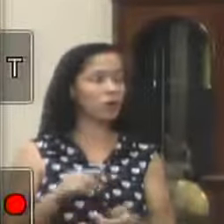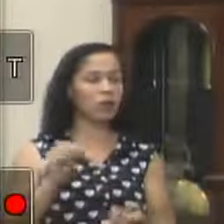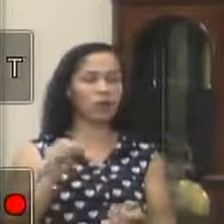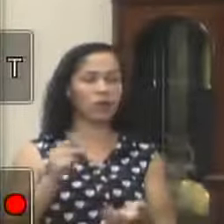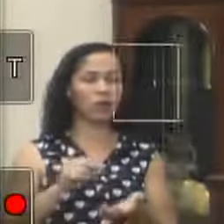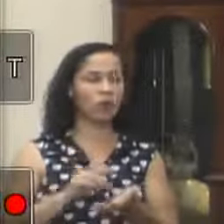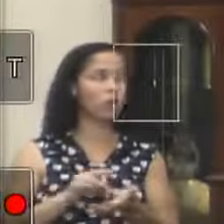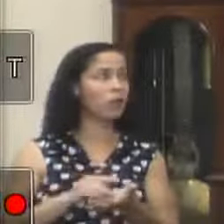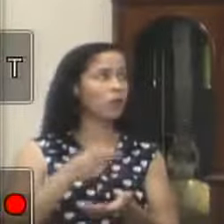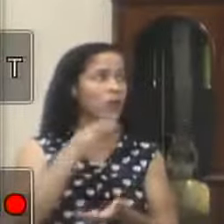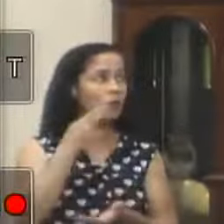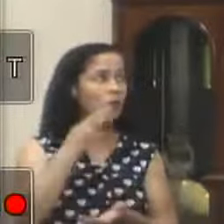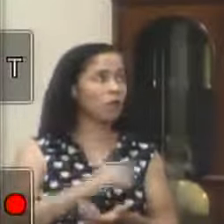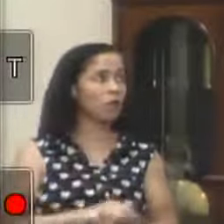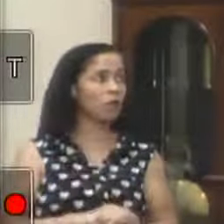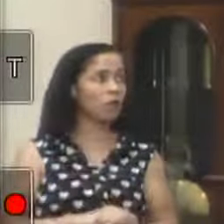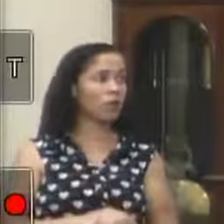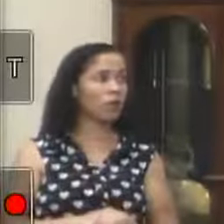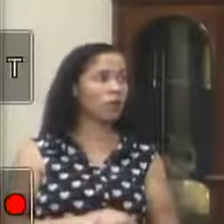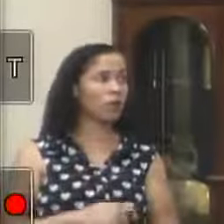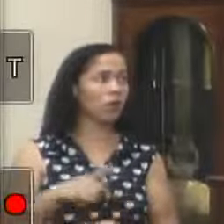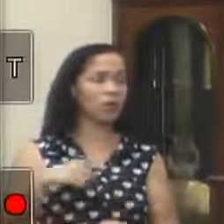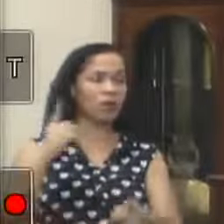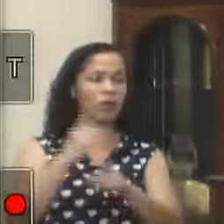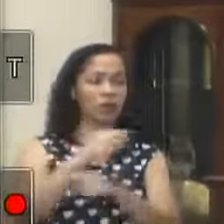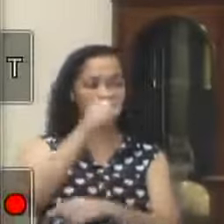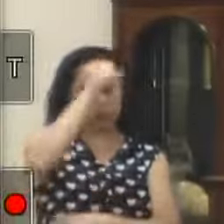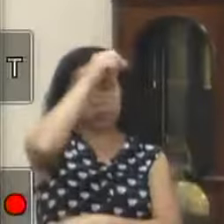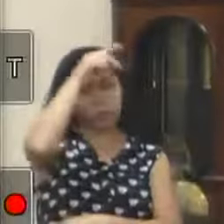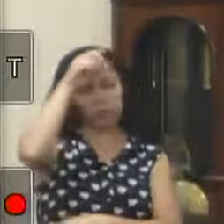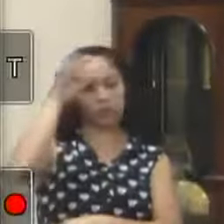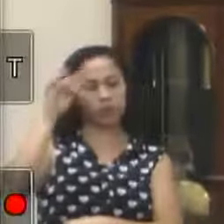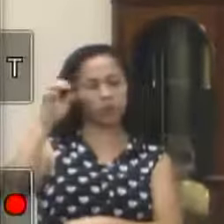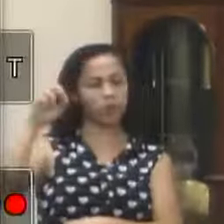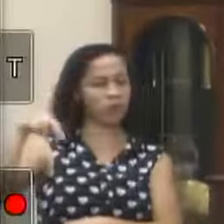eu tenho meu posicionamento também. Estive com o Fernandinho e...